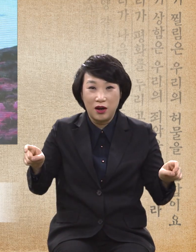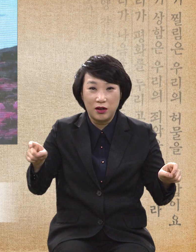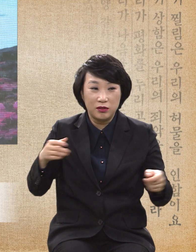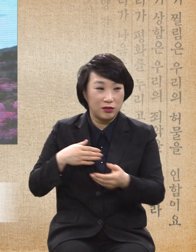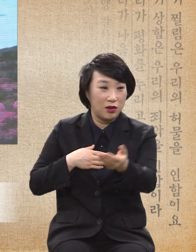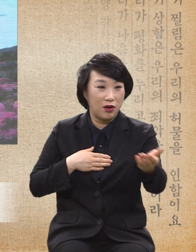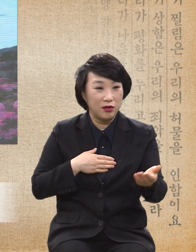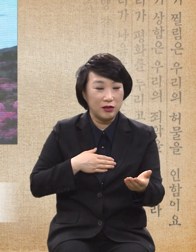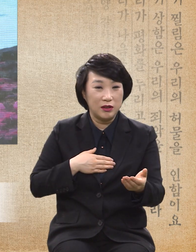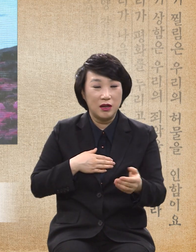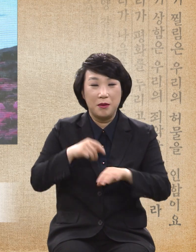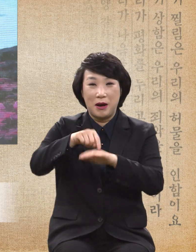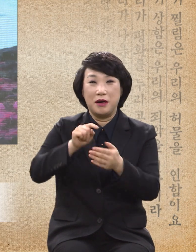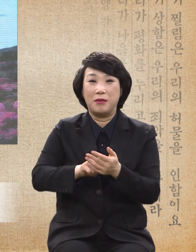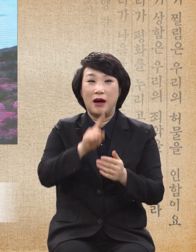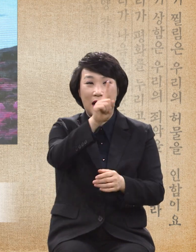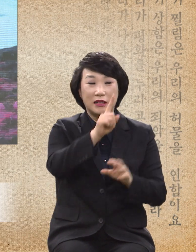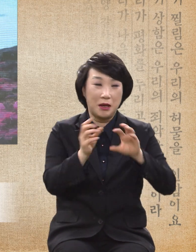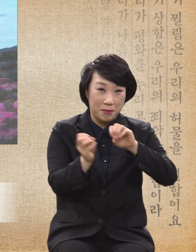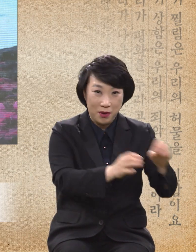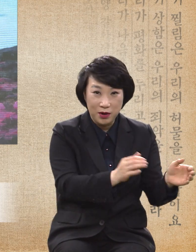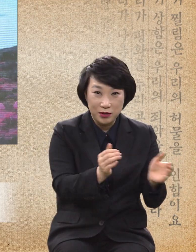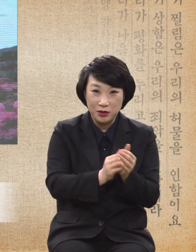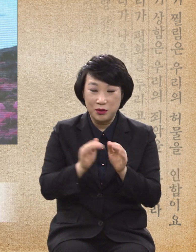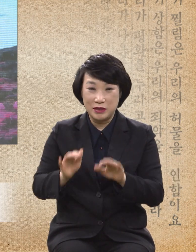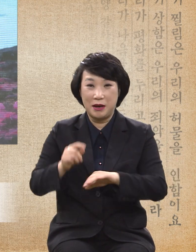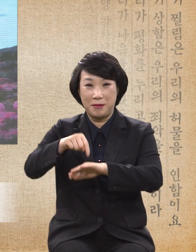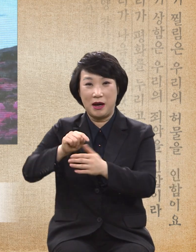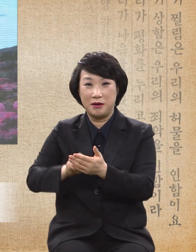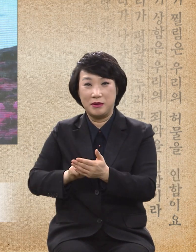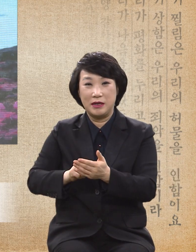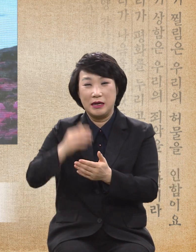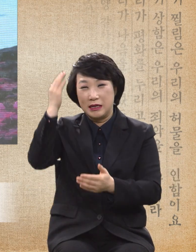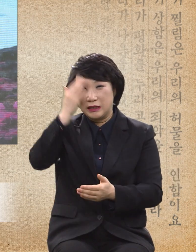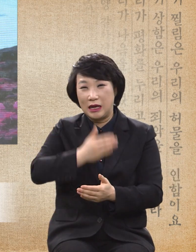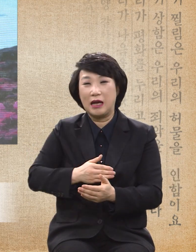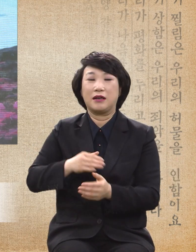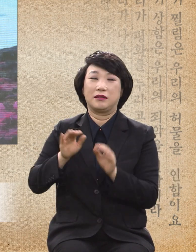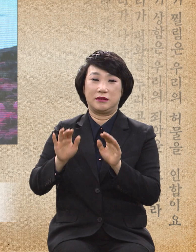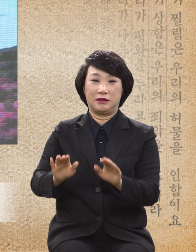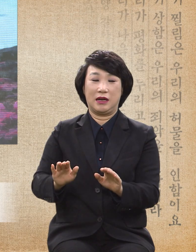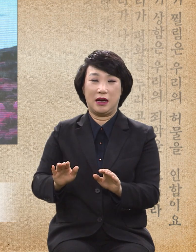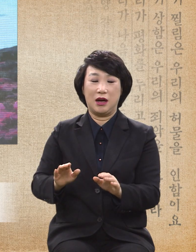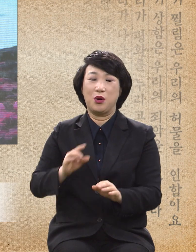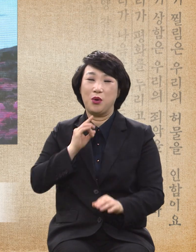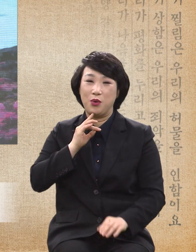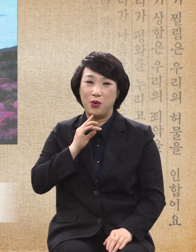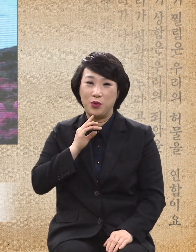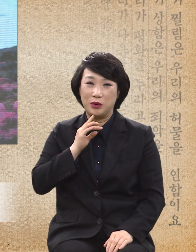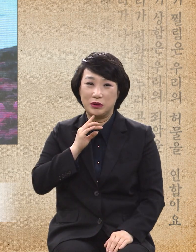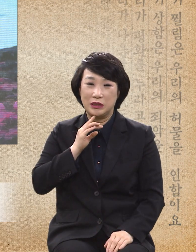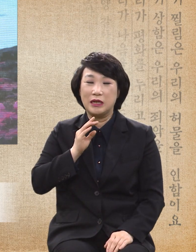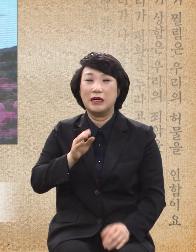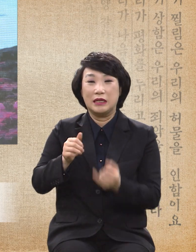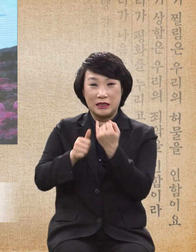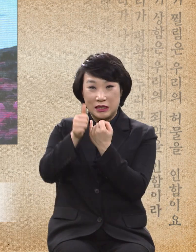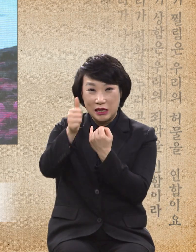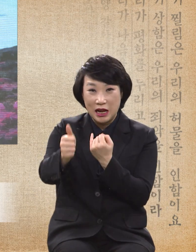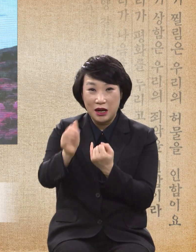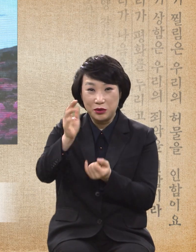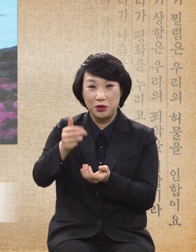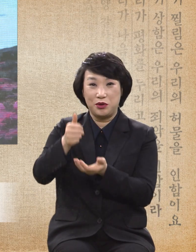자들아, 한 마음 버리고 마음을 성결케 해서 오직